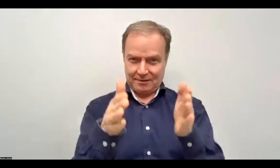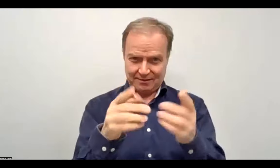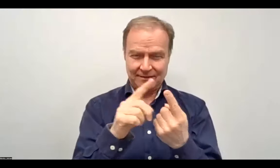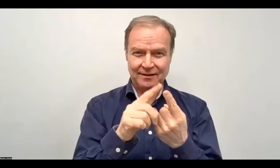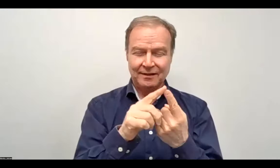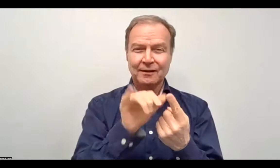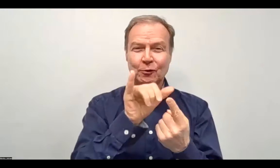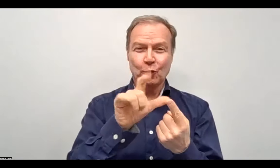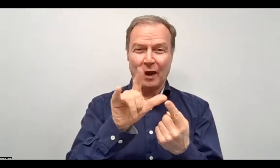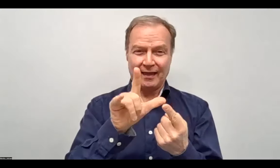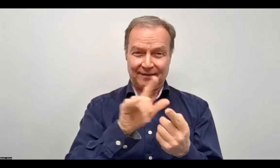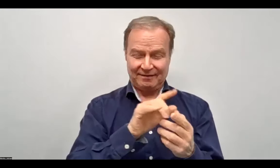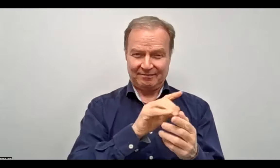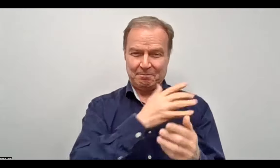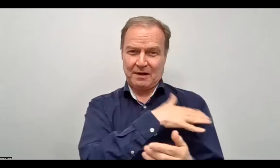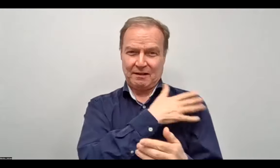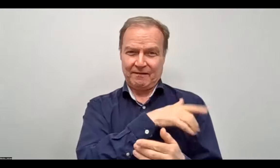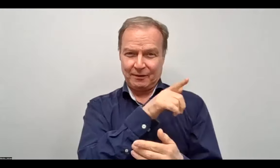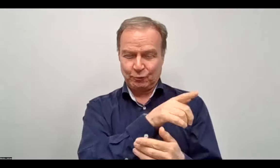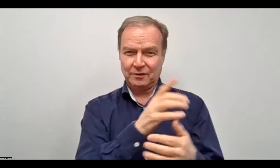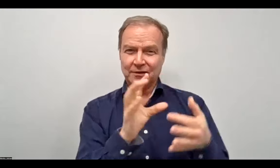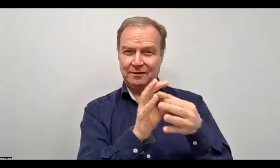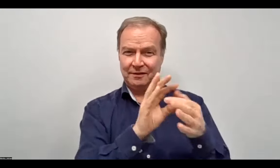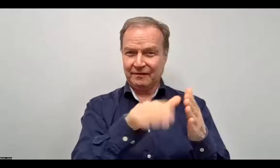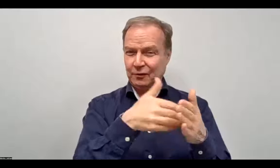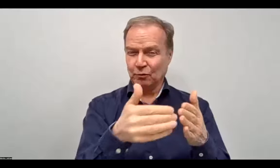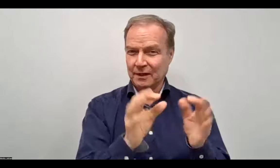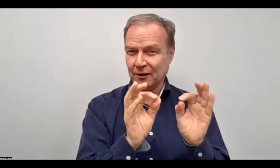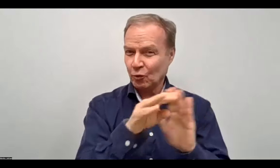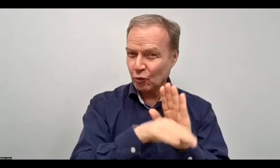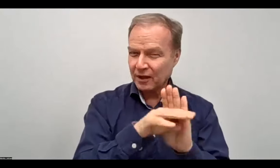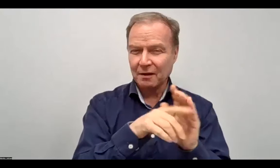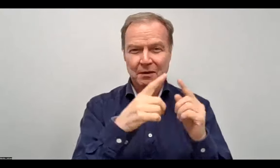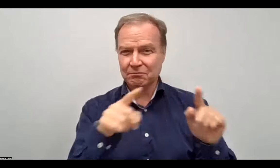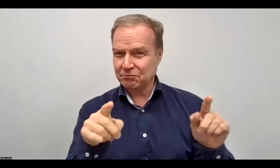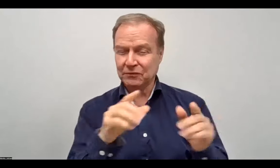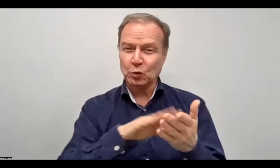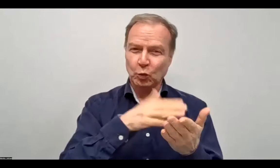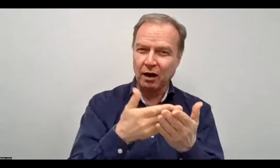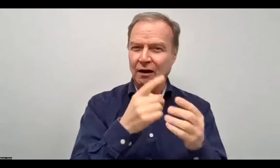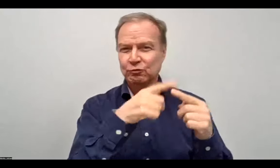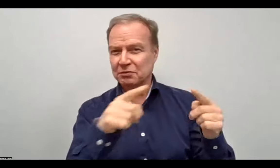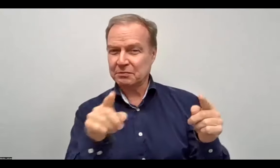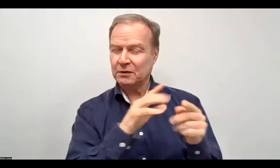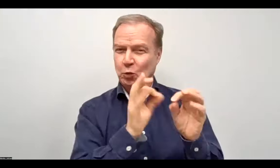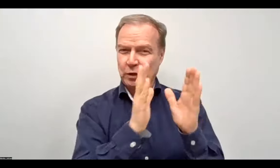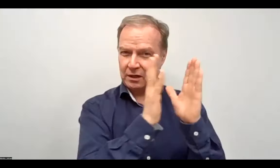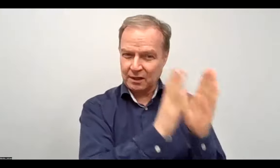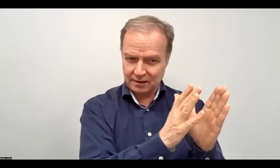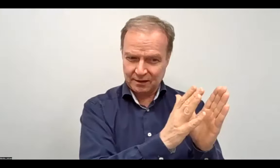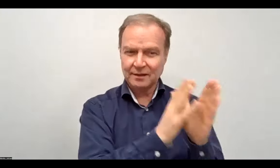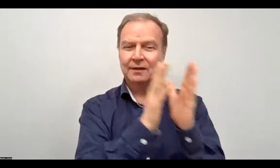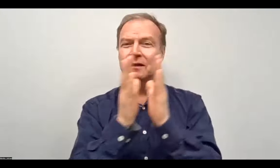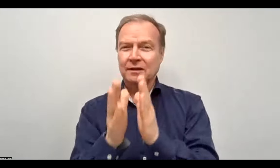keskitytty tiedonsaannista, joka on äärimmäisen laaja kokonaisuus, niin kolmeen osa-alueeseen, Yleisradion tuottamiin viittomakielisiin palveluihin,